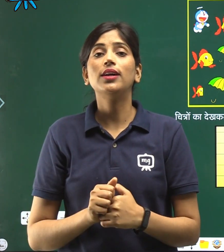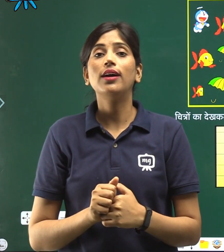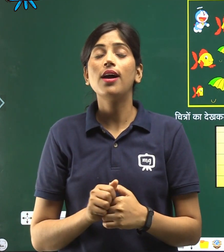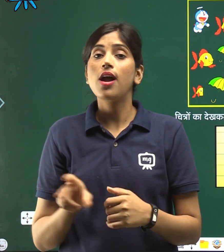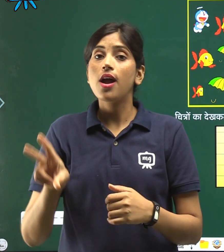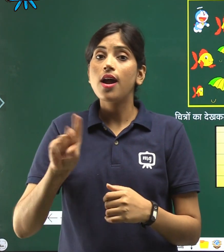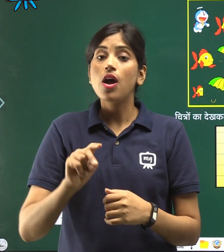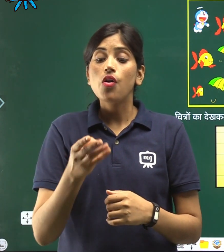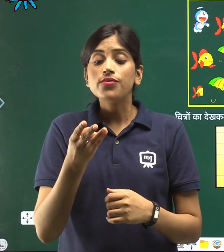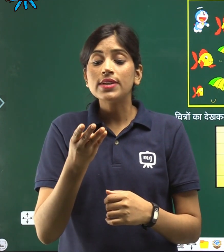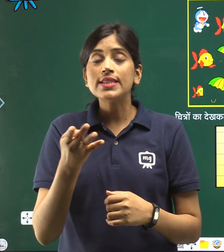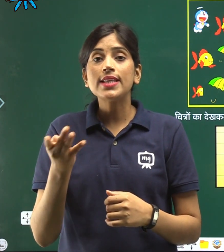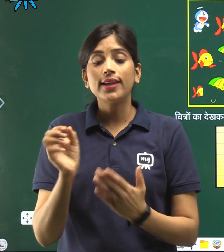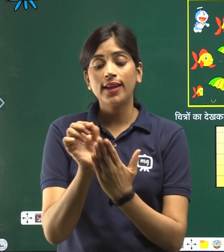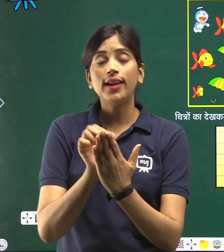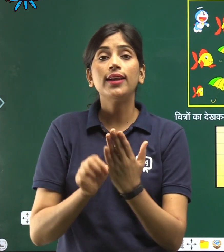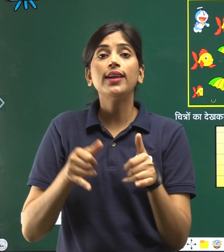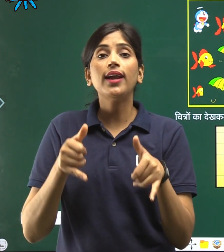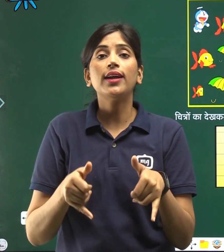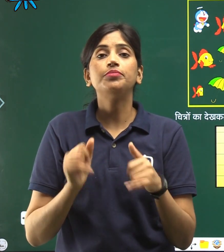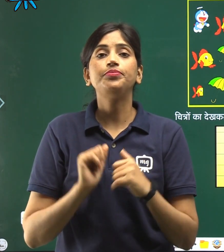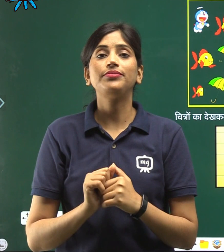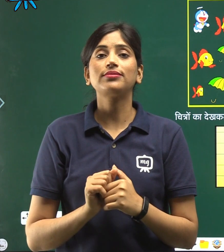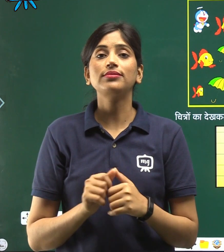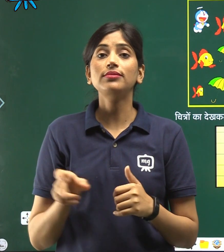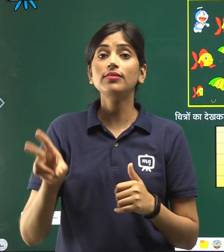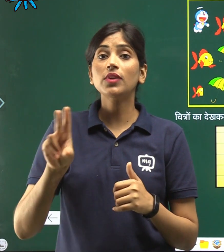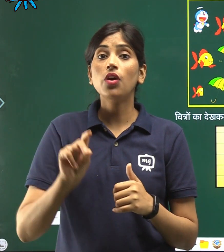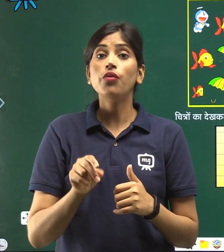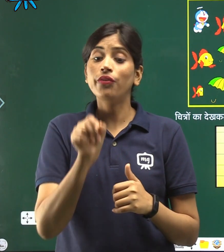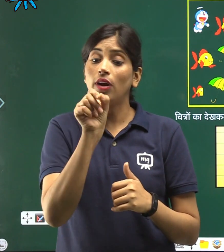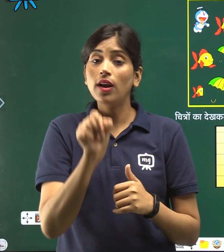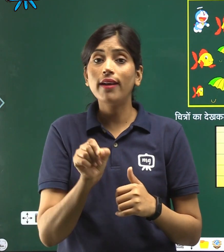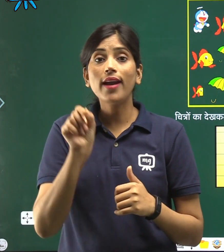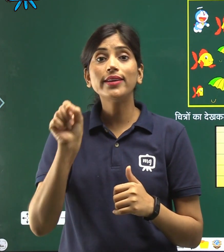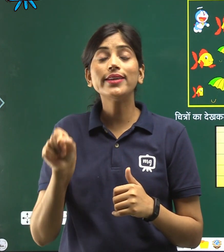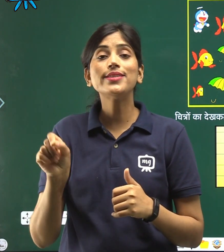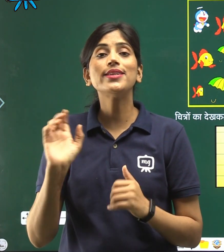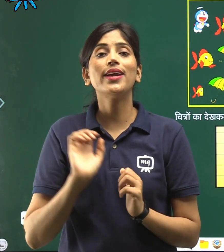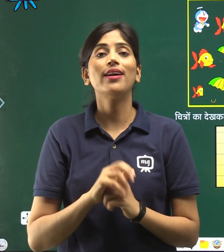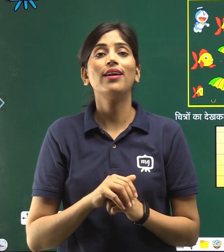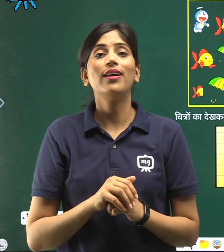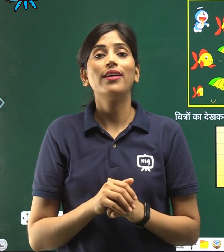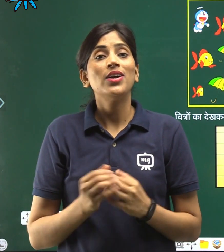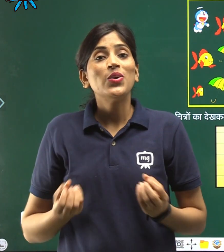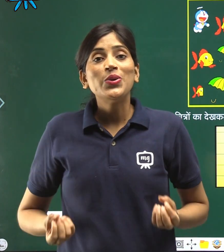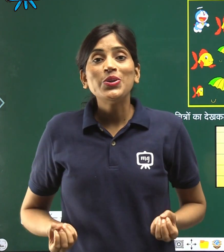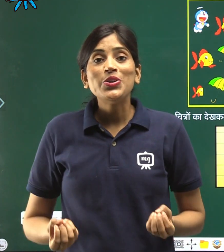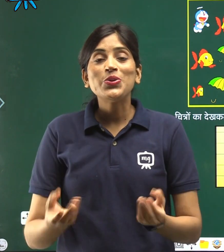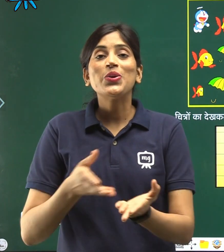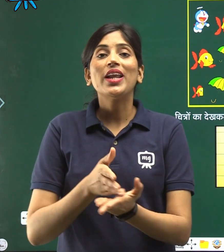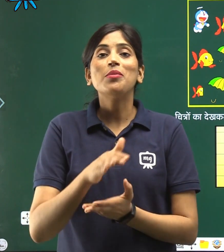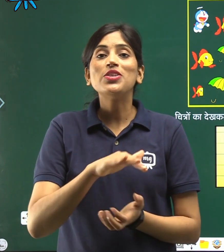फिर हमें उनकी संख्या लिखनी है, फिर लाइन खींचनी है। शुरू करें